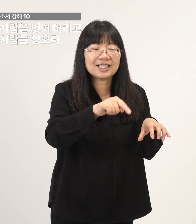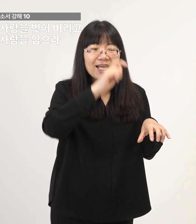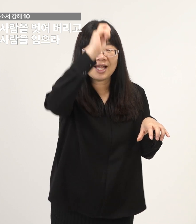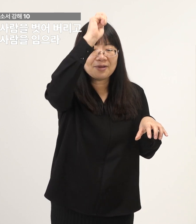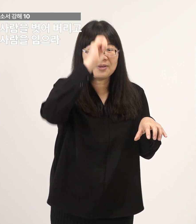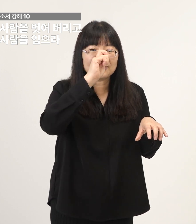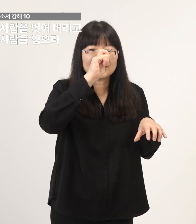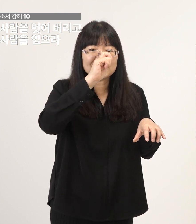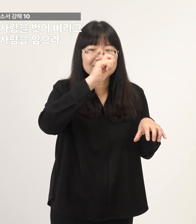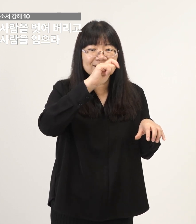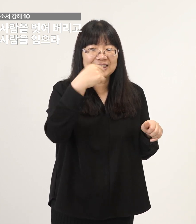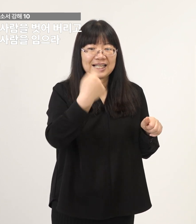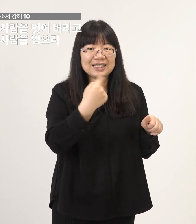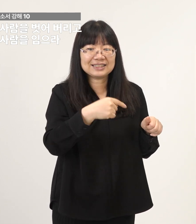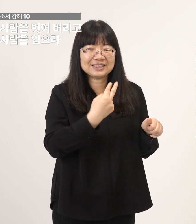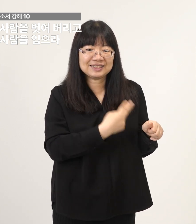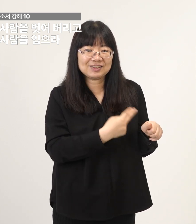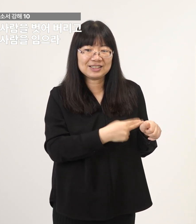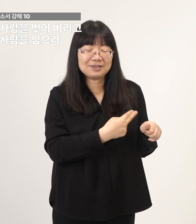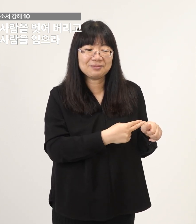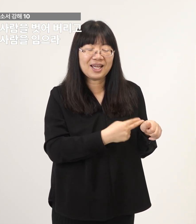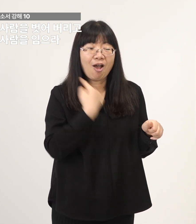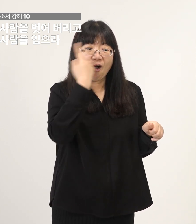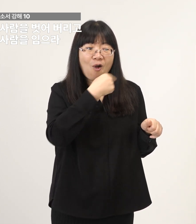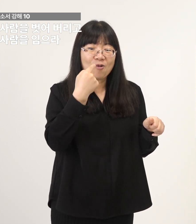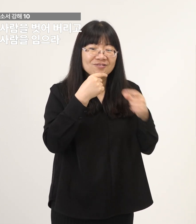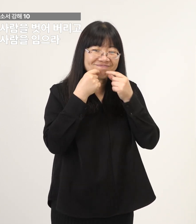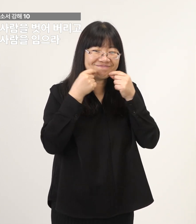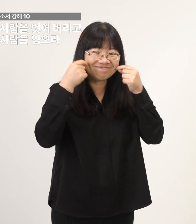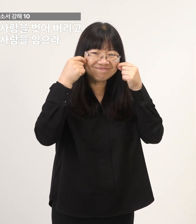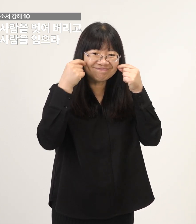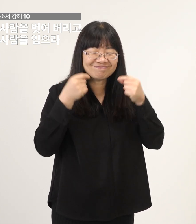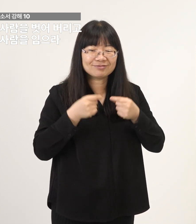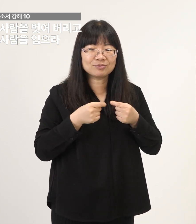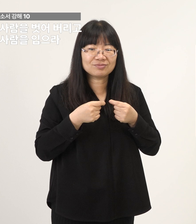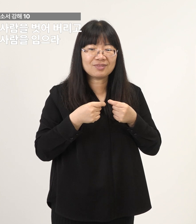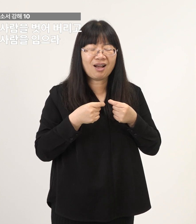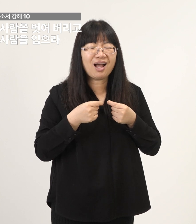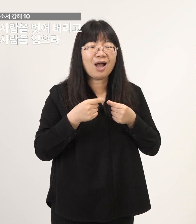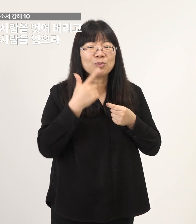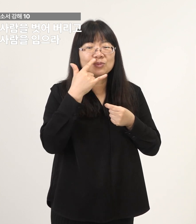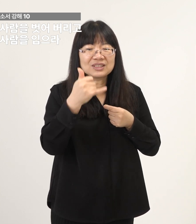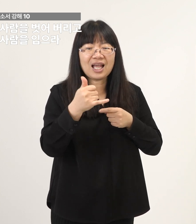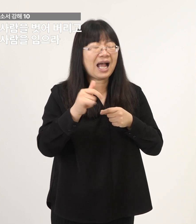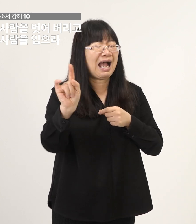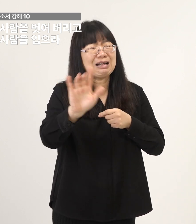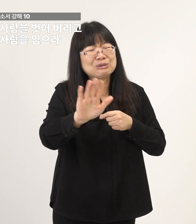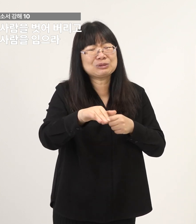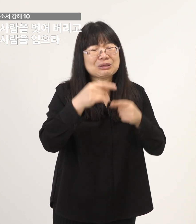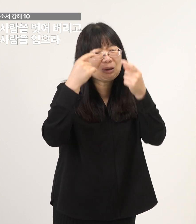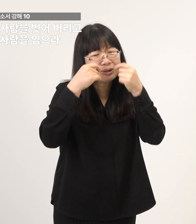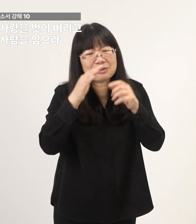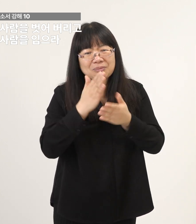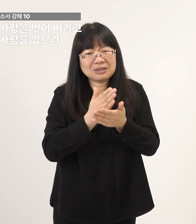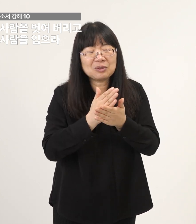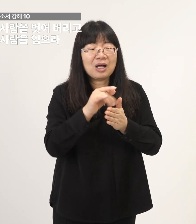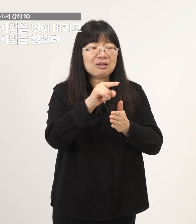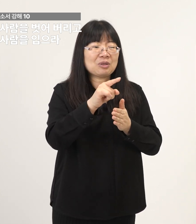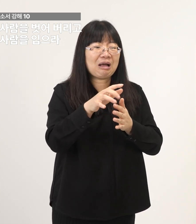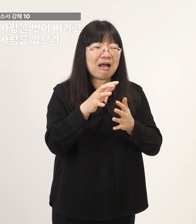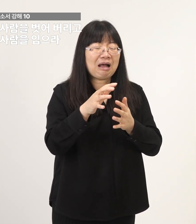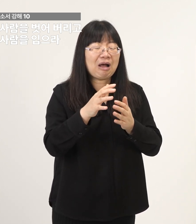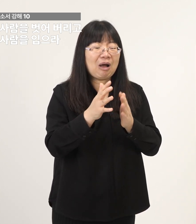조교들이 아주 나이스하게 표정도 천사처럼 여기서 이러시면 안 됩니다. 줄 바로 서